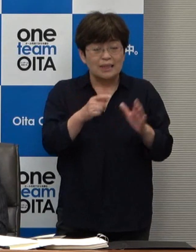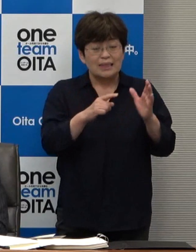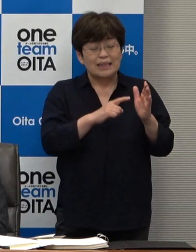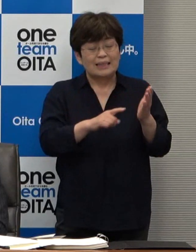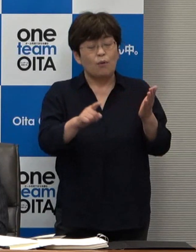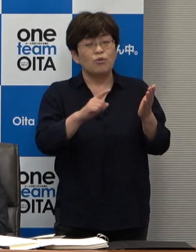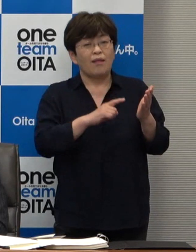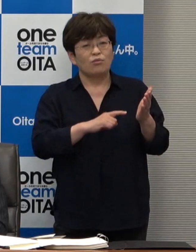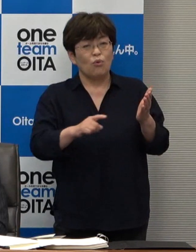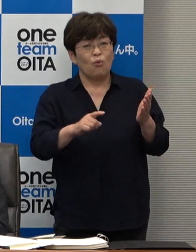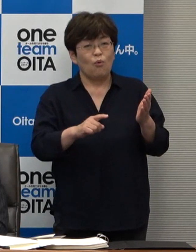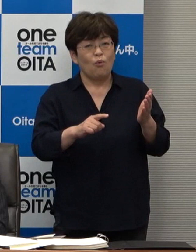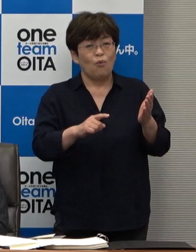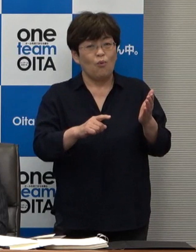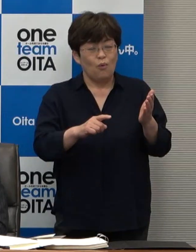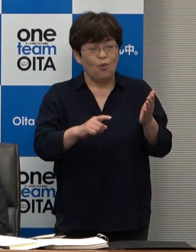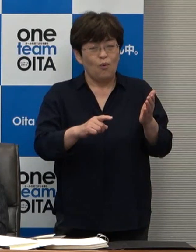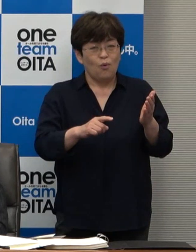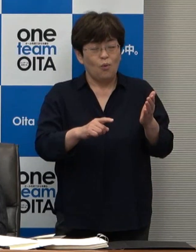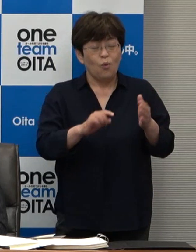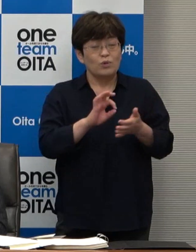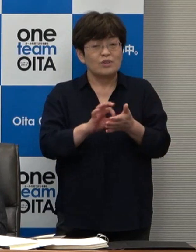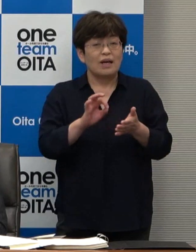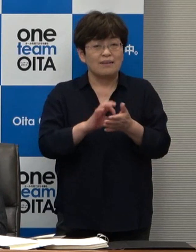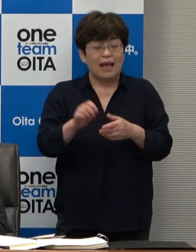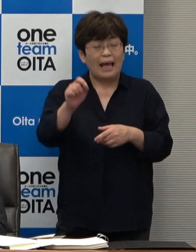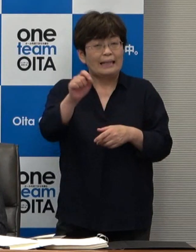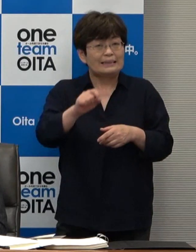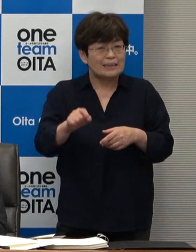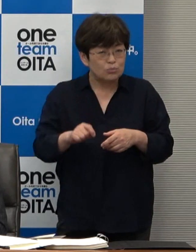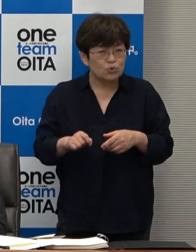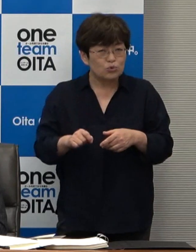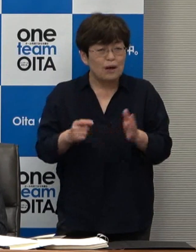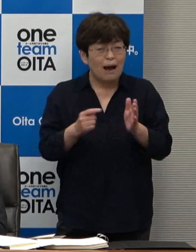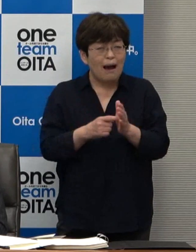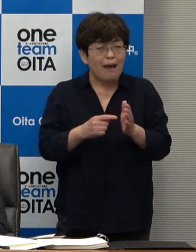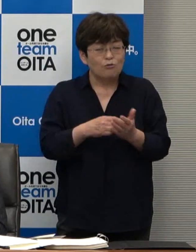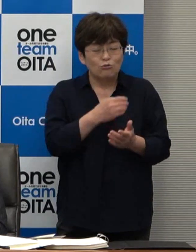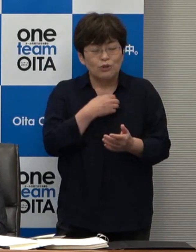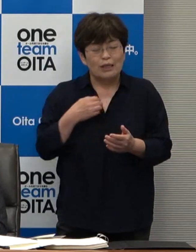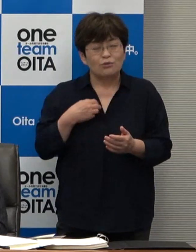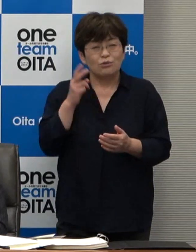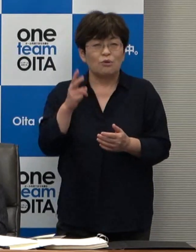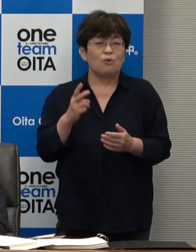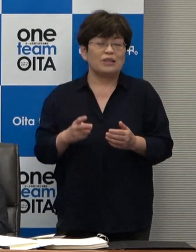や電子調査票を導入し、事務の効率化を図ります。